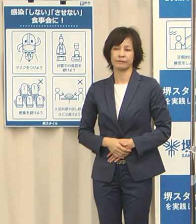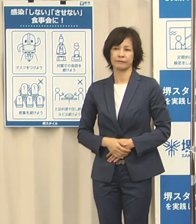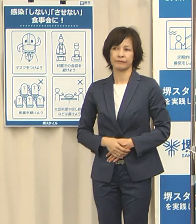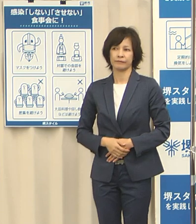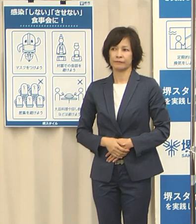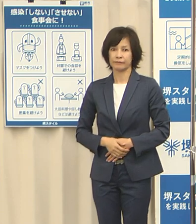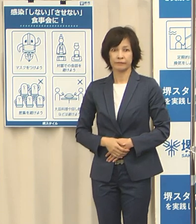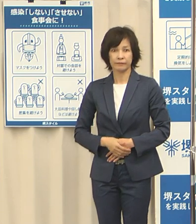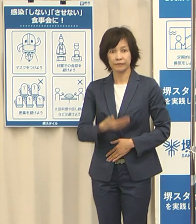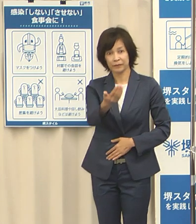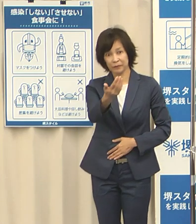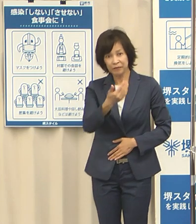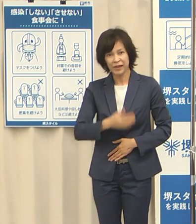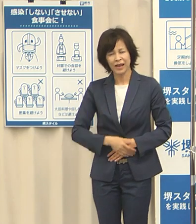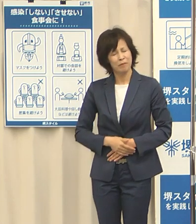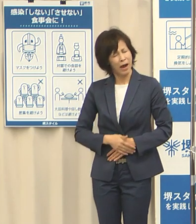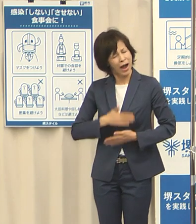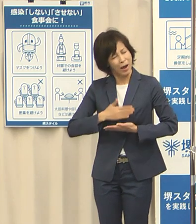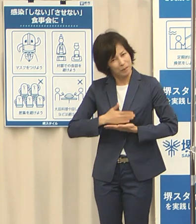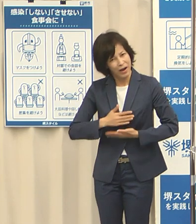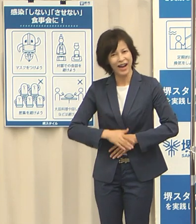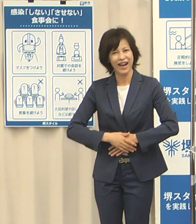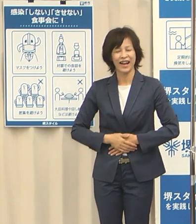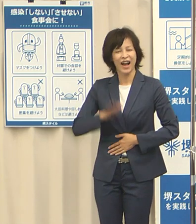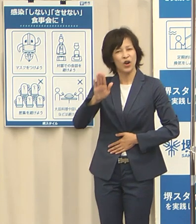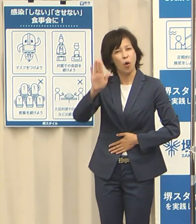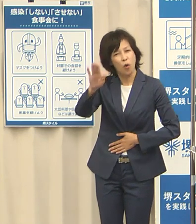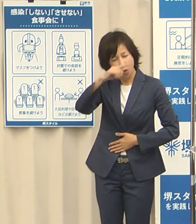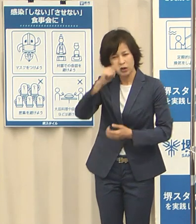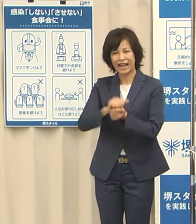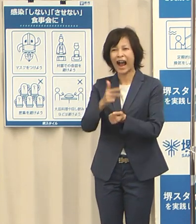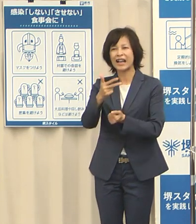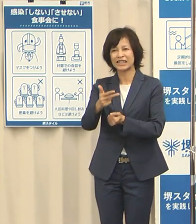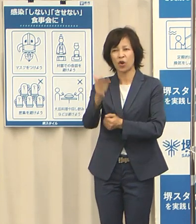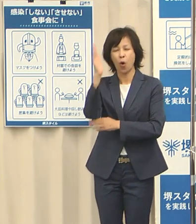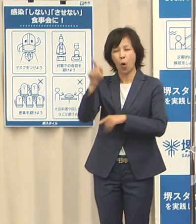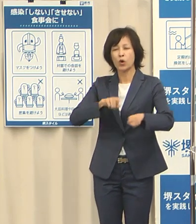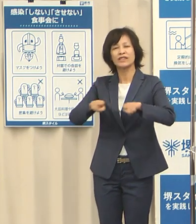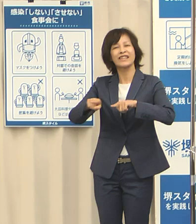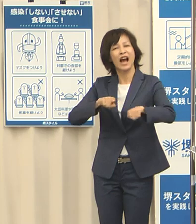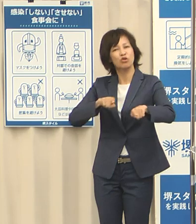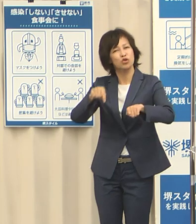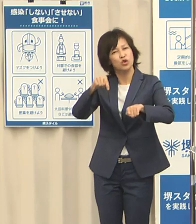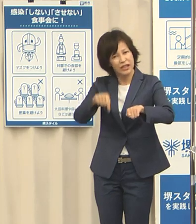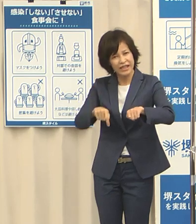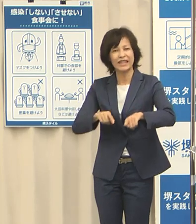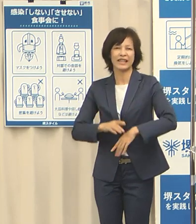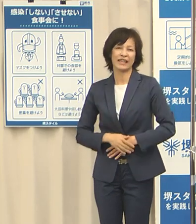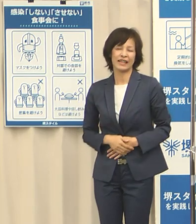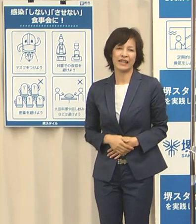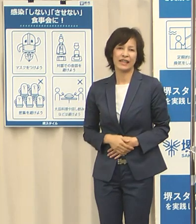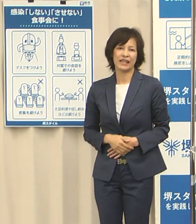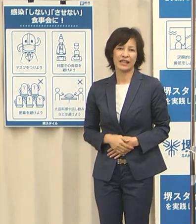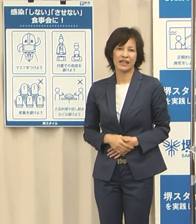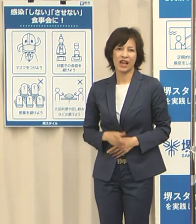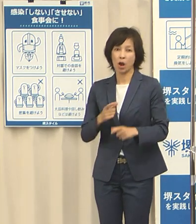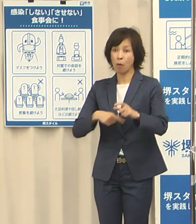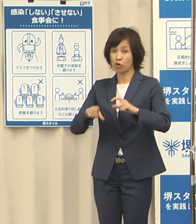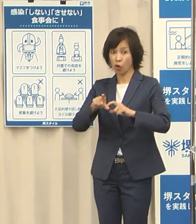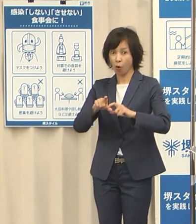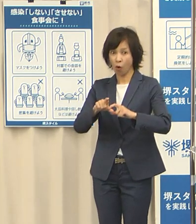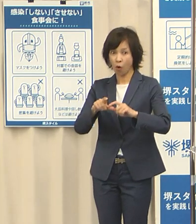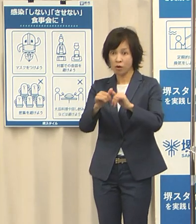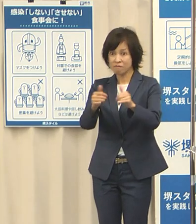すみません、今一つよくわからないですが、じゃあ今後堺市の施策に行政にもっと民間